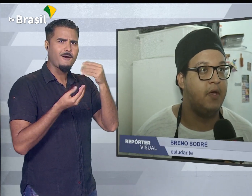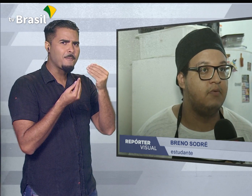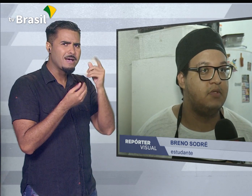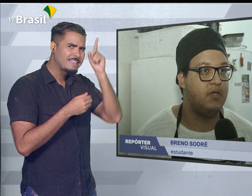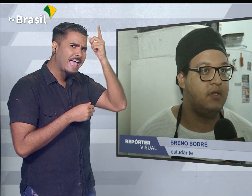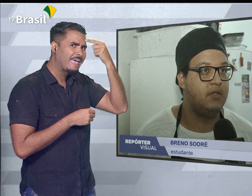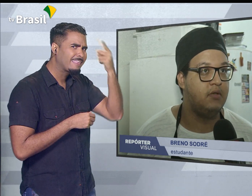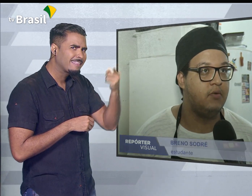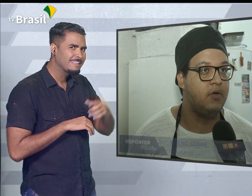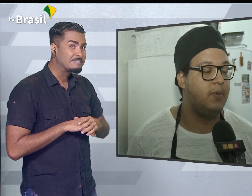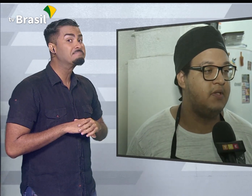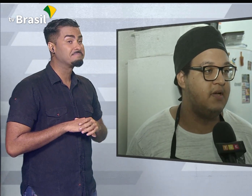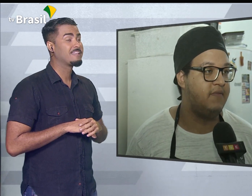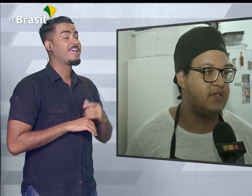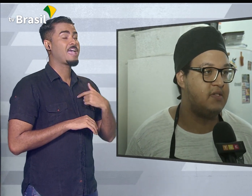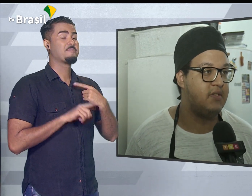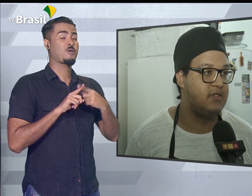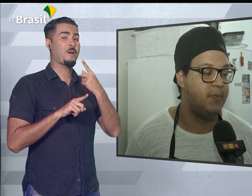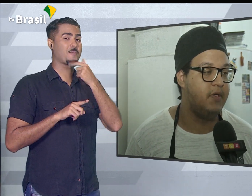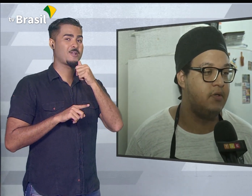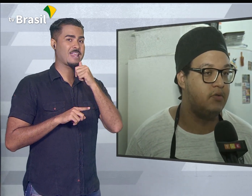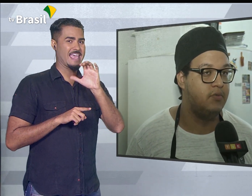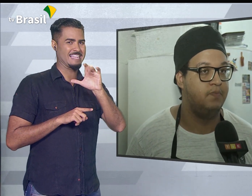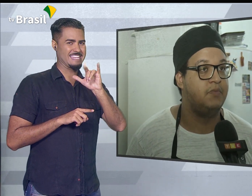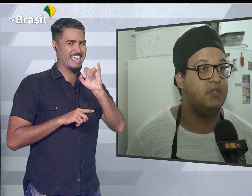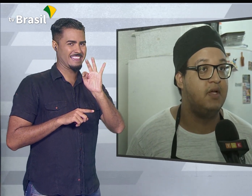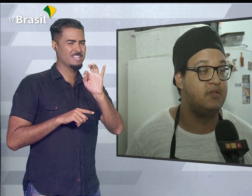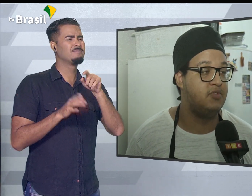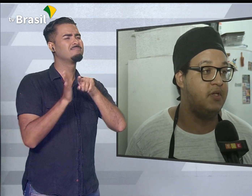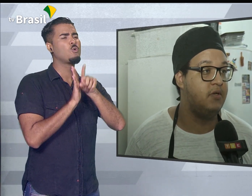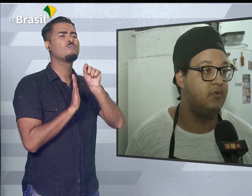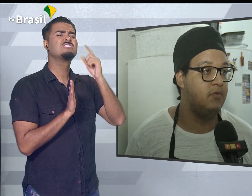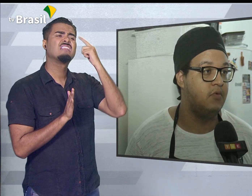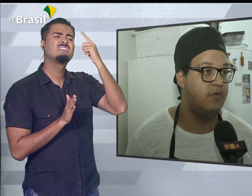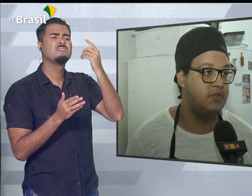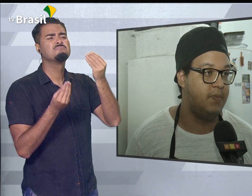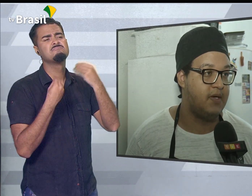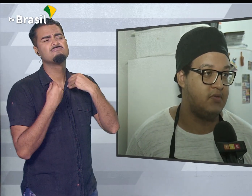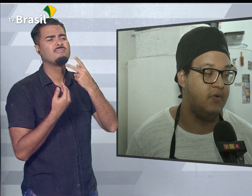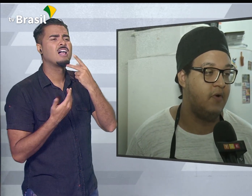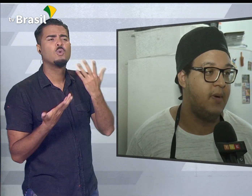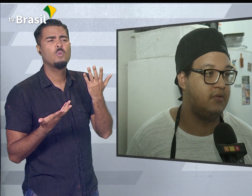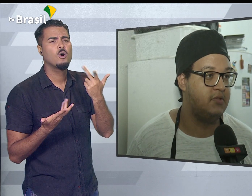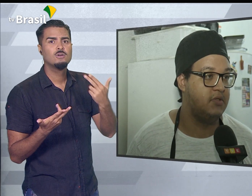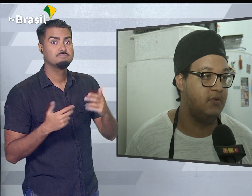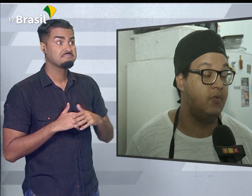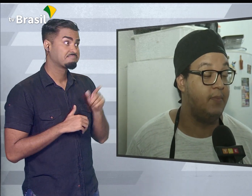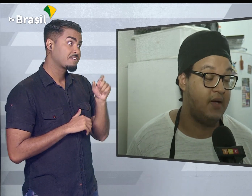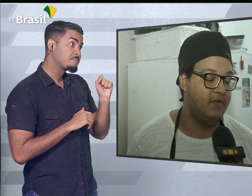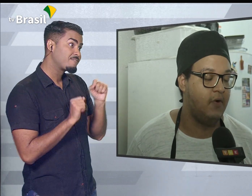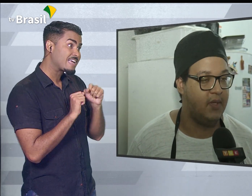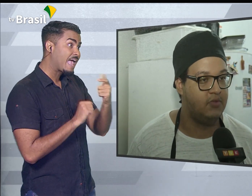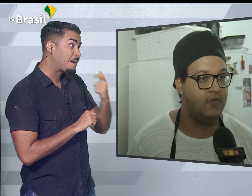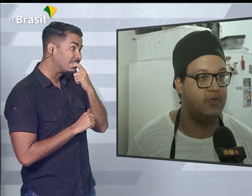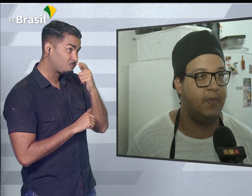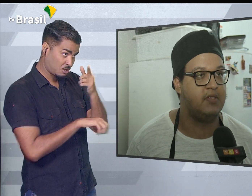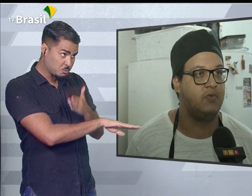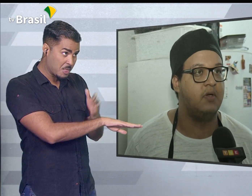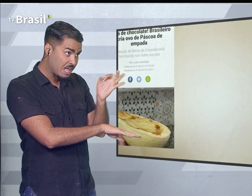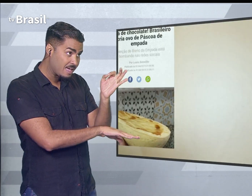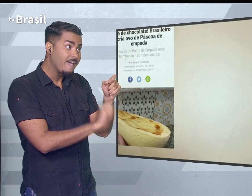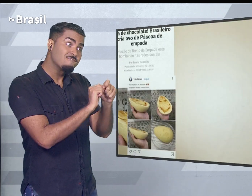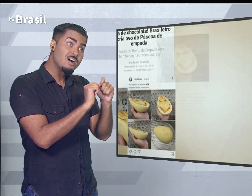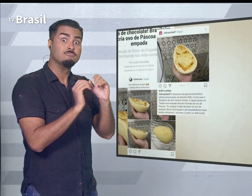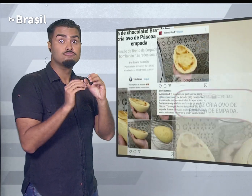Eu perguntei o que eu poderia fazer nesse período e ela sugeriu um ovo de Páscoa uma empada em formato de ovo de